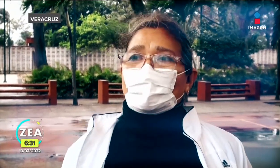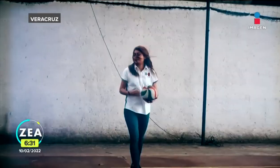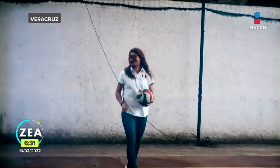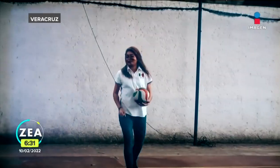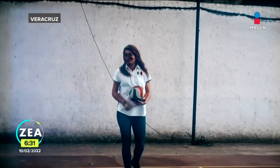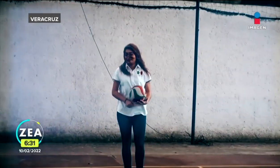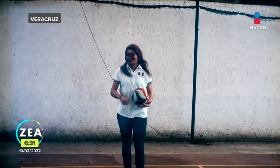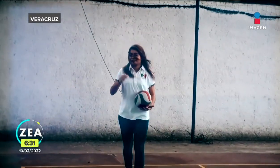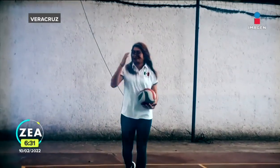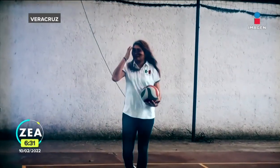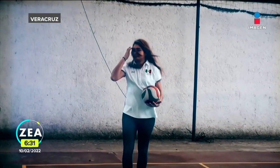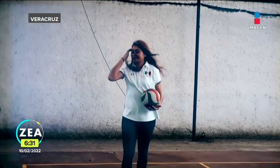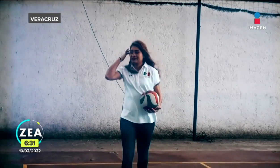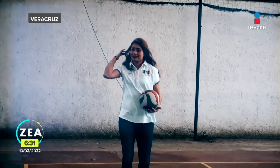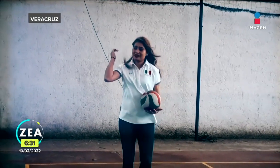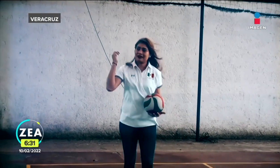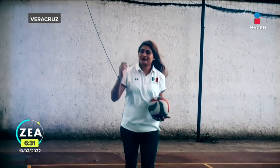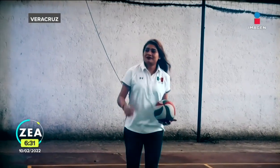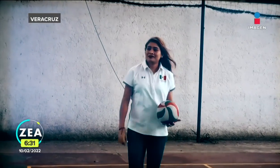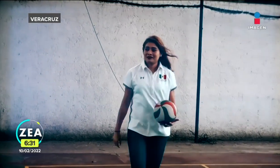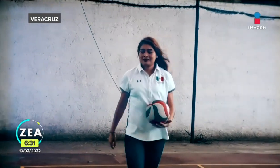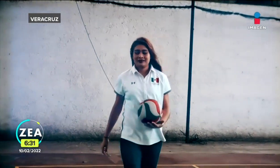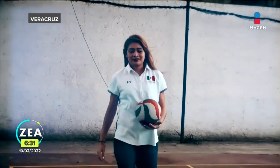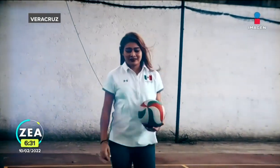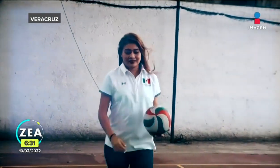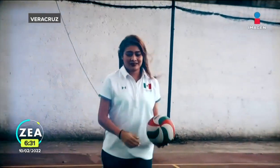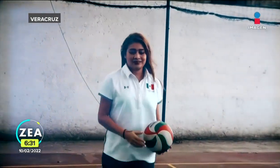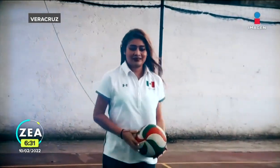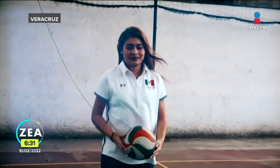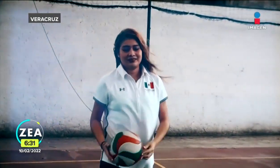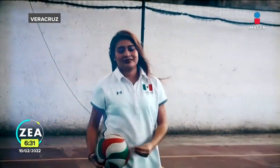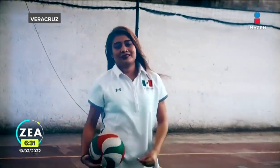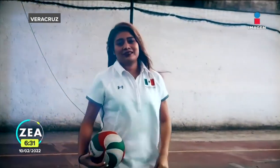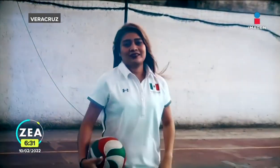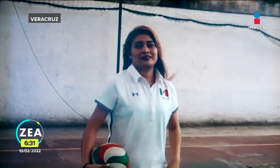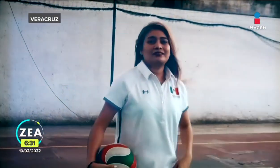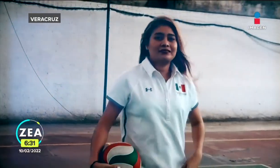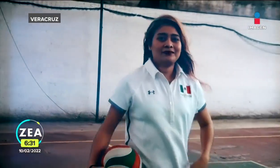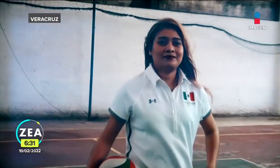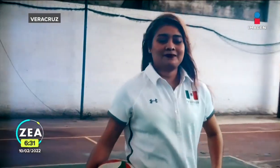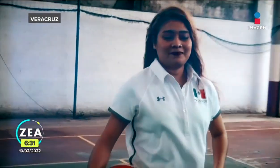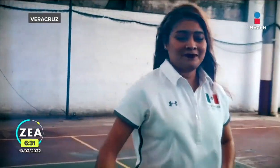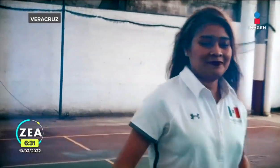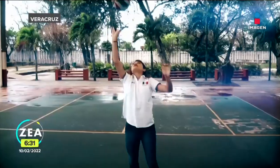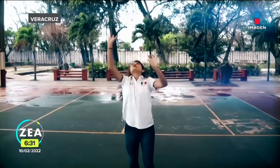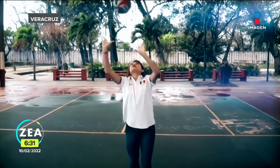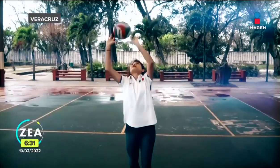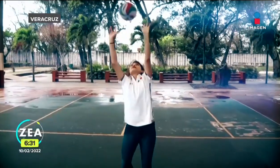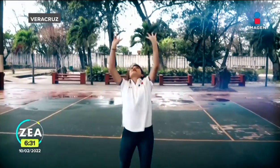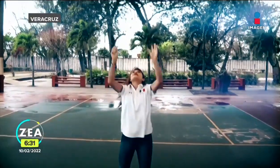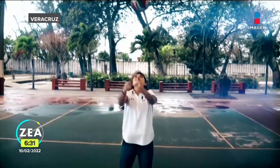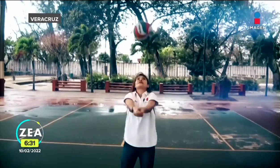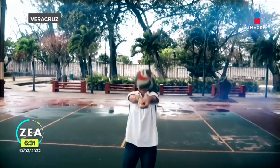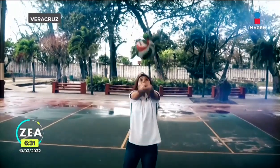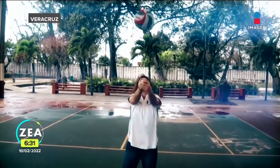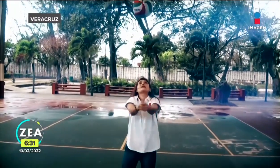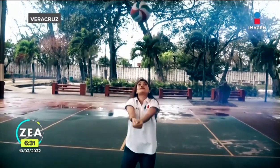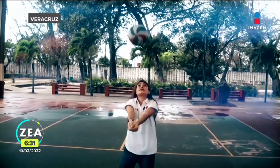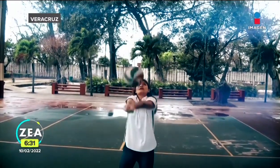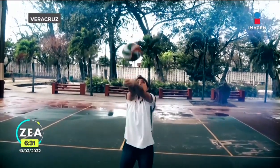Su familia ha sido una pieza clave para lograr salir adelante. Sin embargo, no ha obtenido apoyo del gobierno municipal ni estatal.